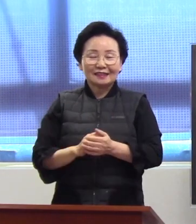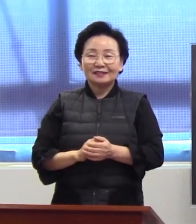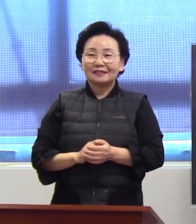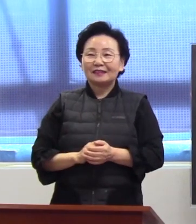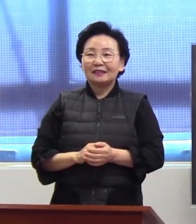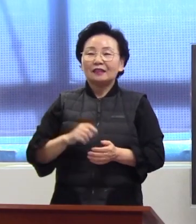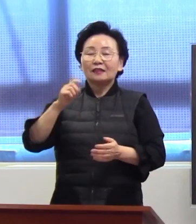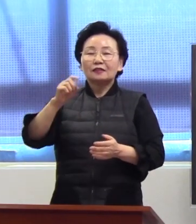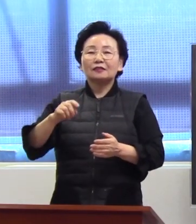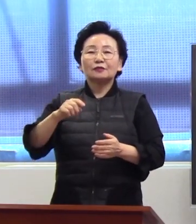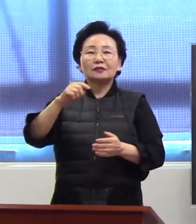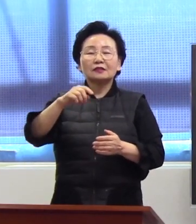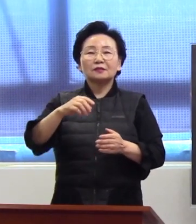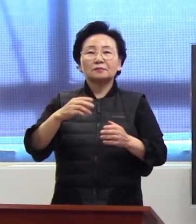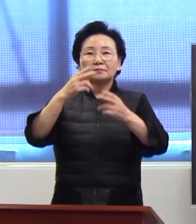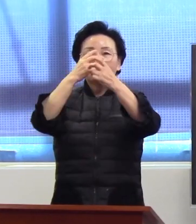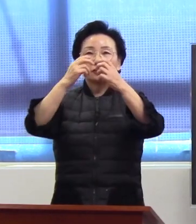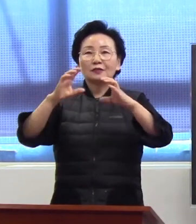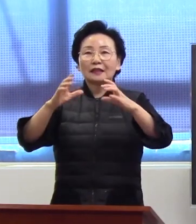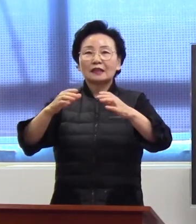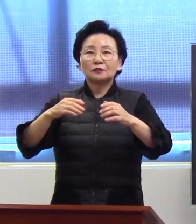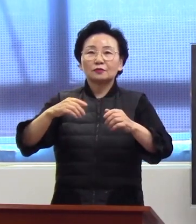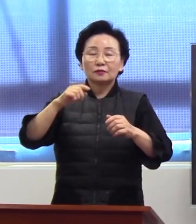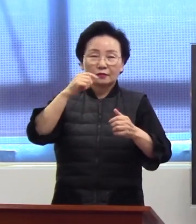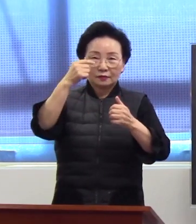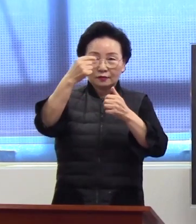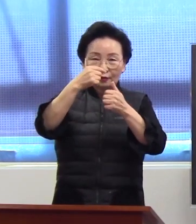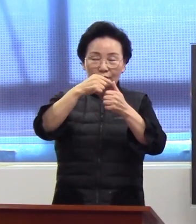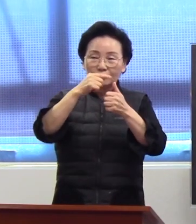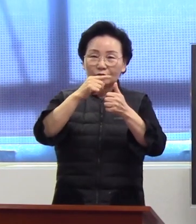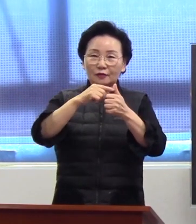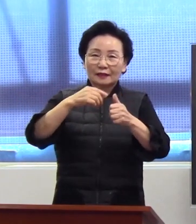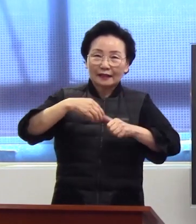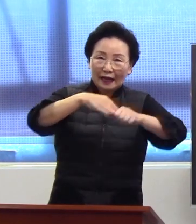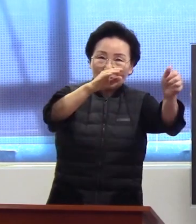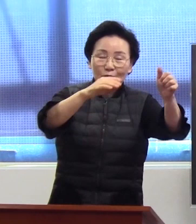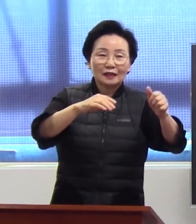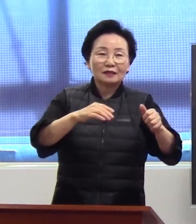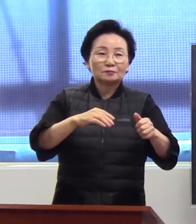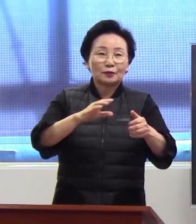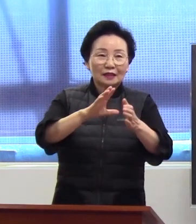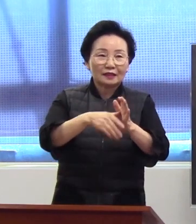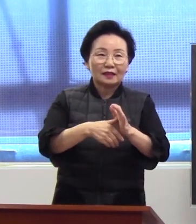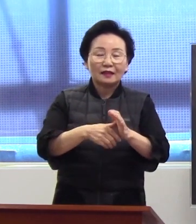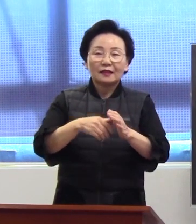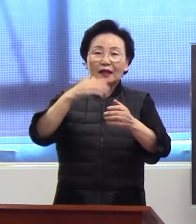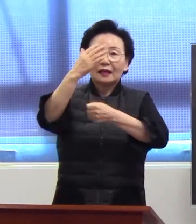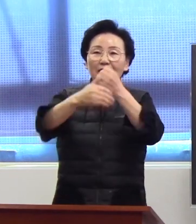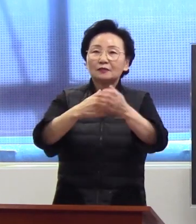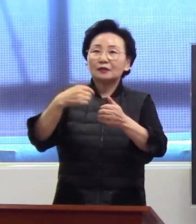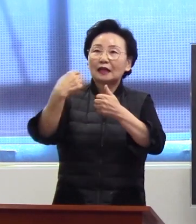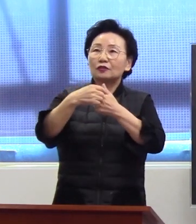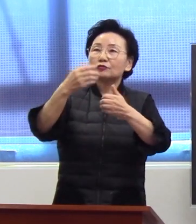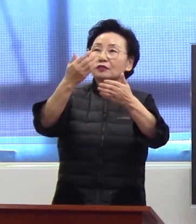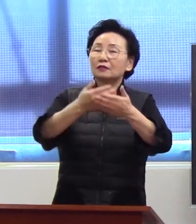광야잖아요. 그곳을 멕시코 나라로 너 보낼 때 하나님이 가르쳐 주시는